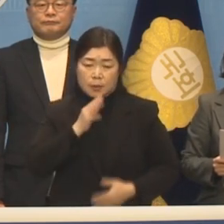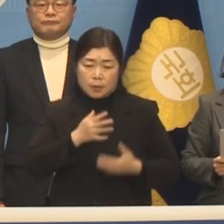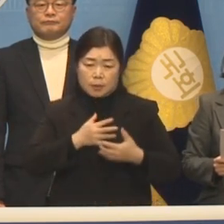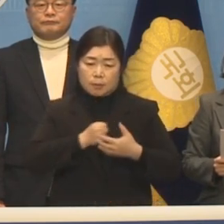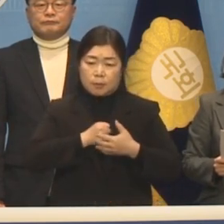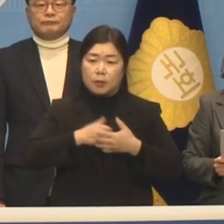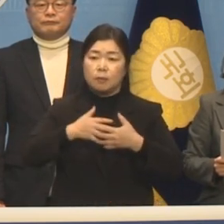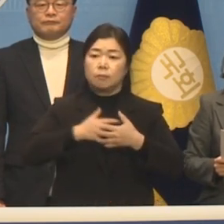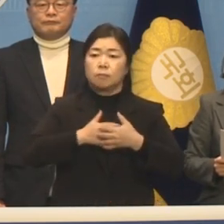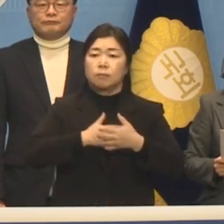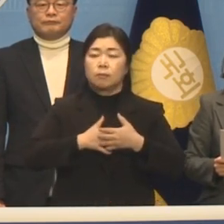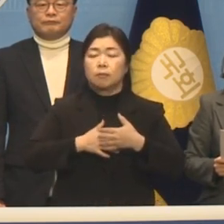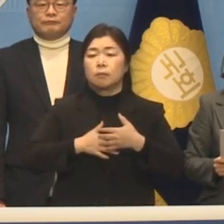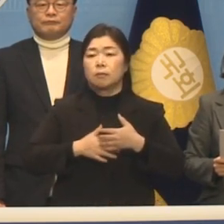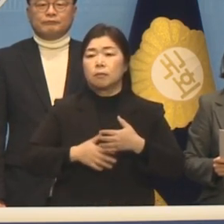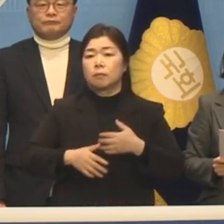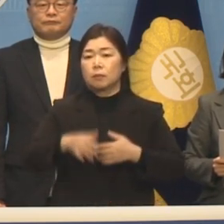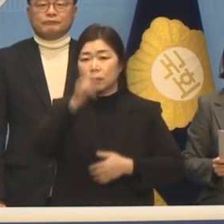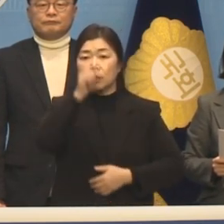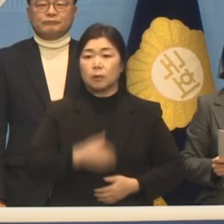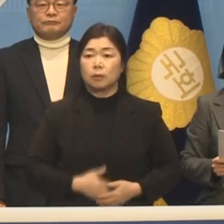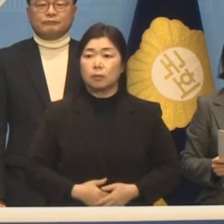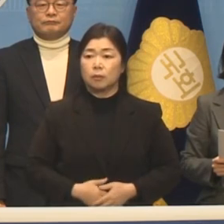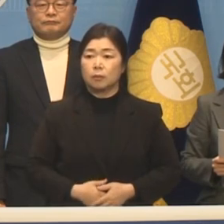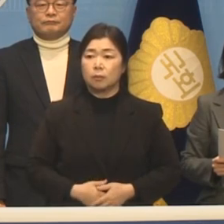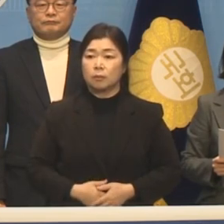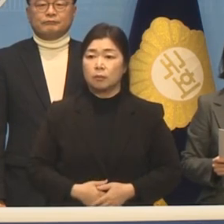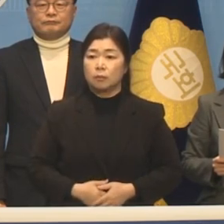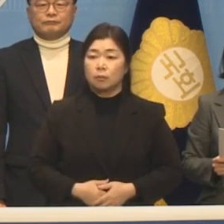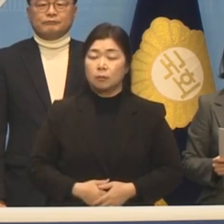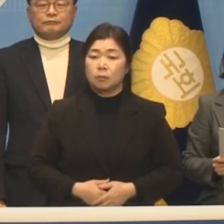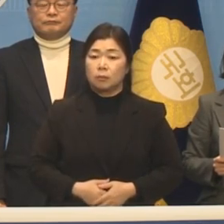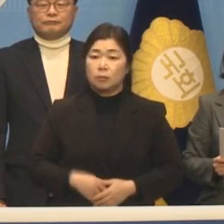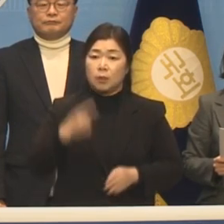떨렸습니다. 주권재민, 민주주의.